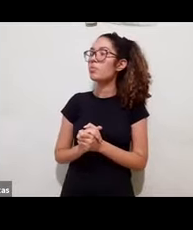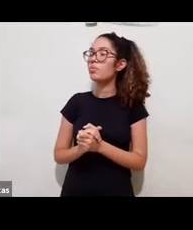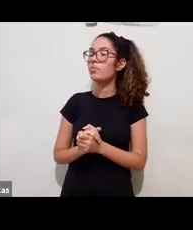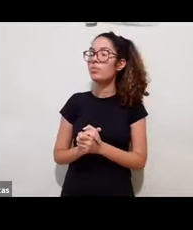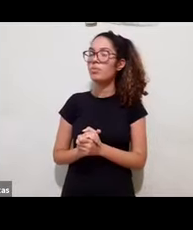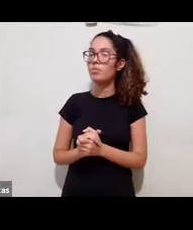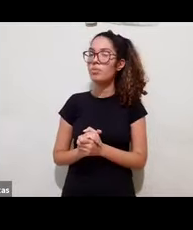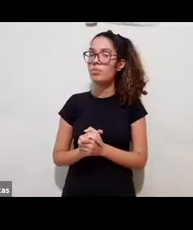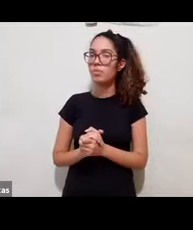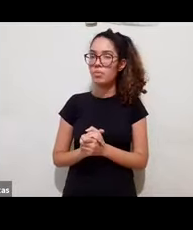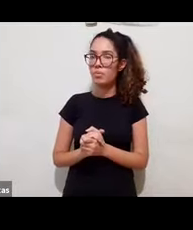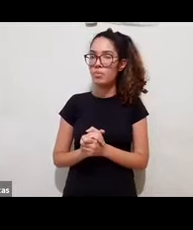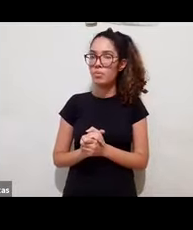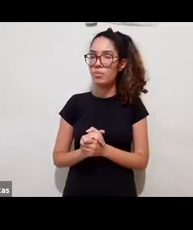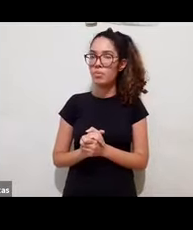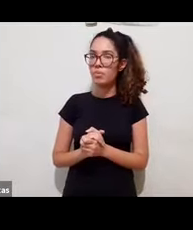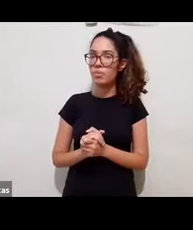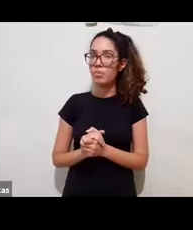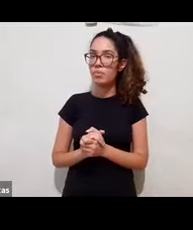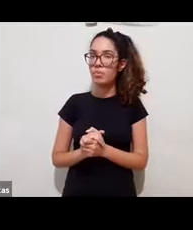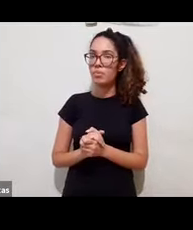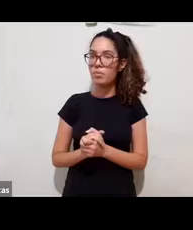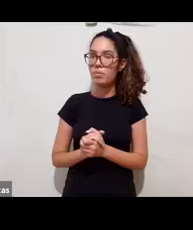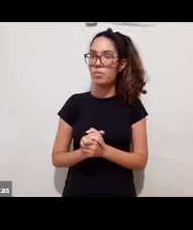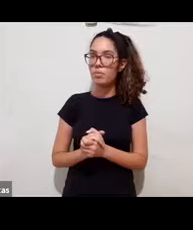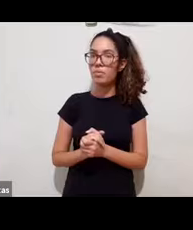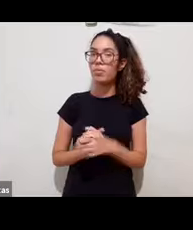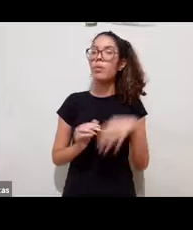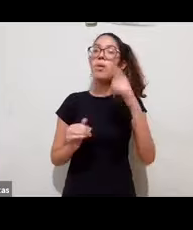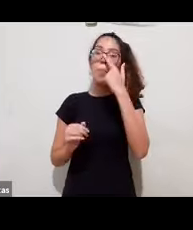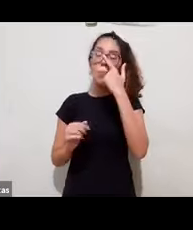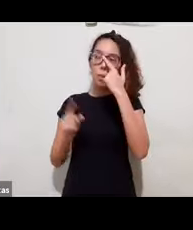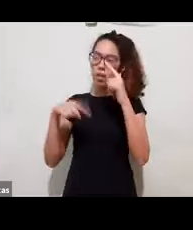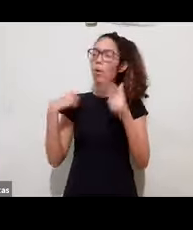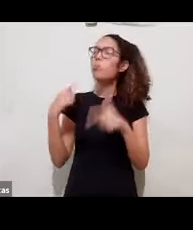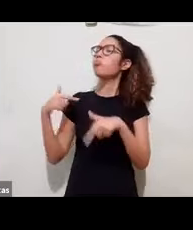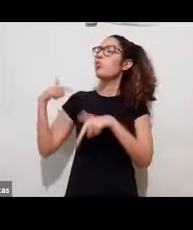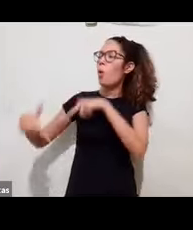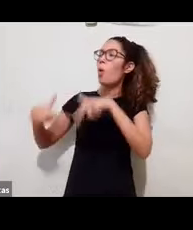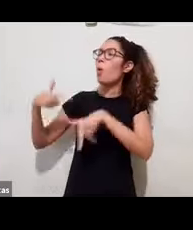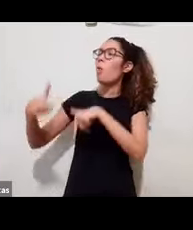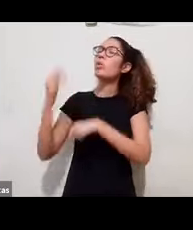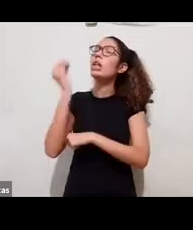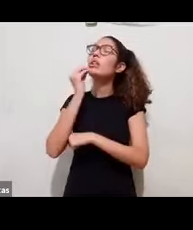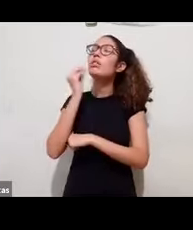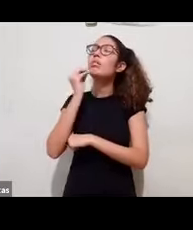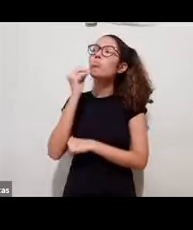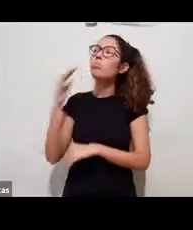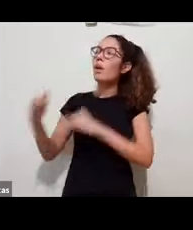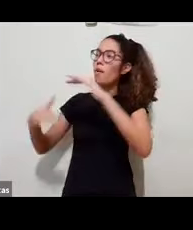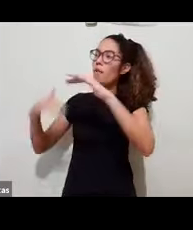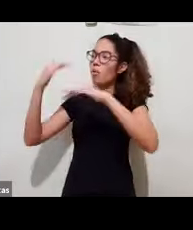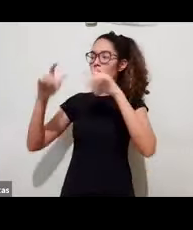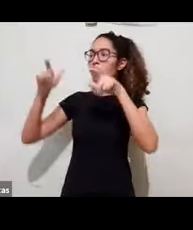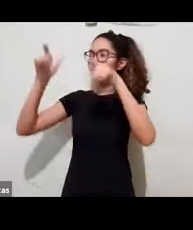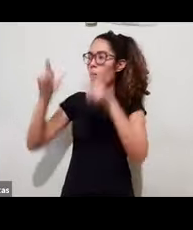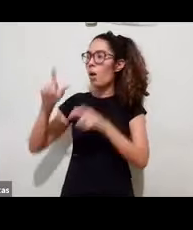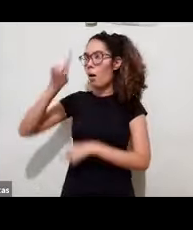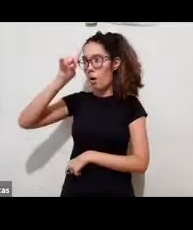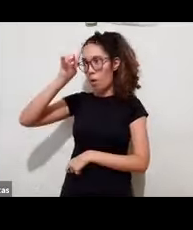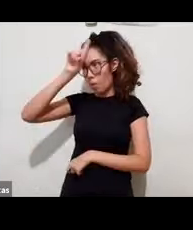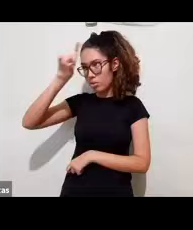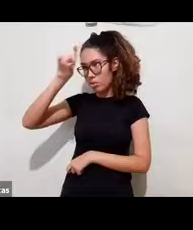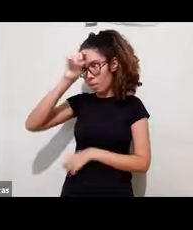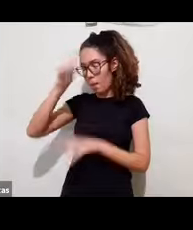parte do processo, sim, de luta antimanicomial. Ela surge em Fortaleza, né, num processo de ampliação realmente a partir